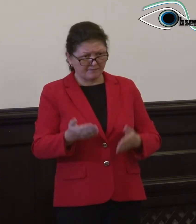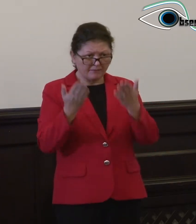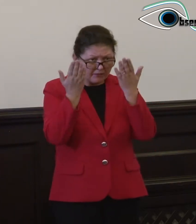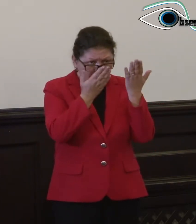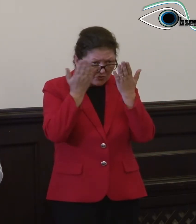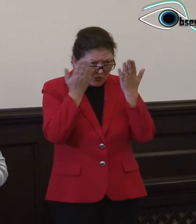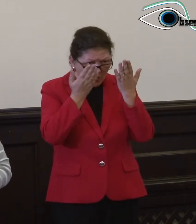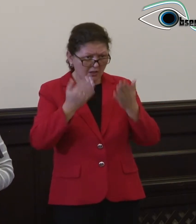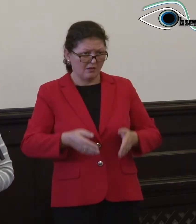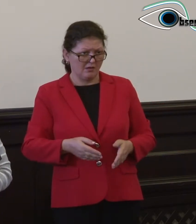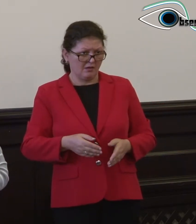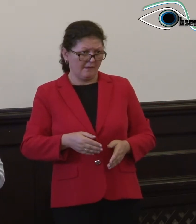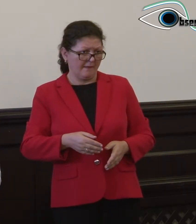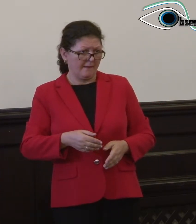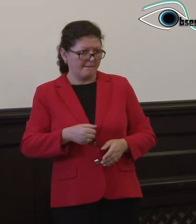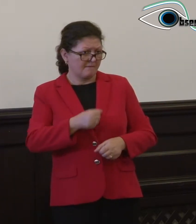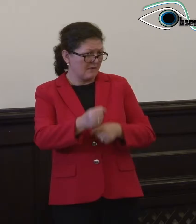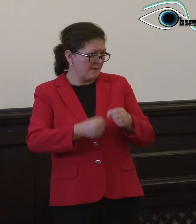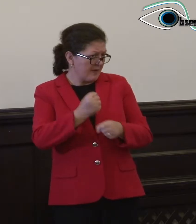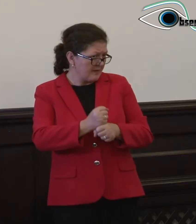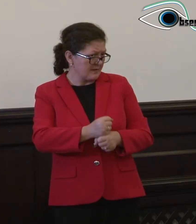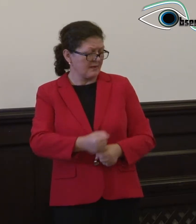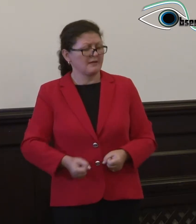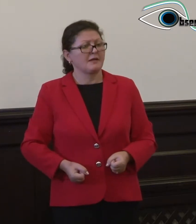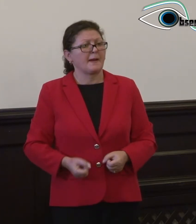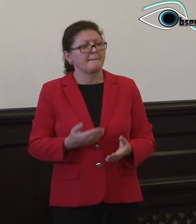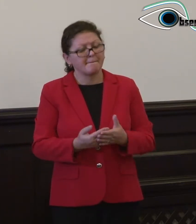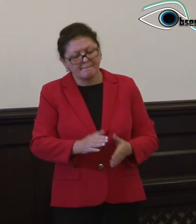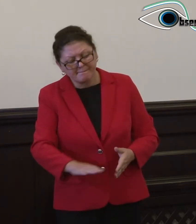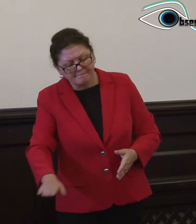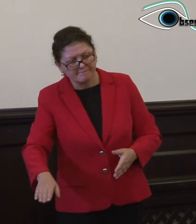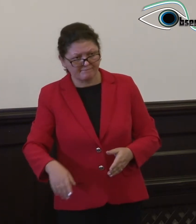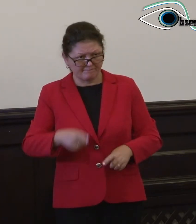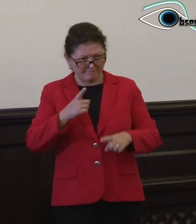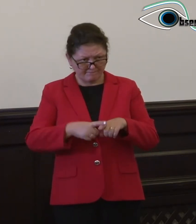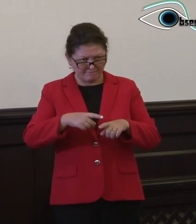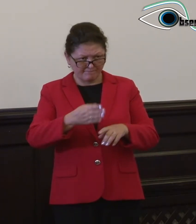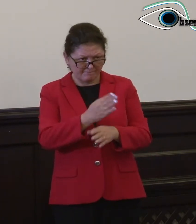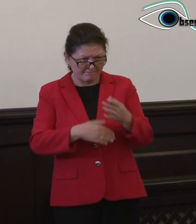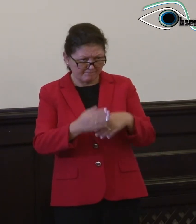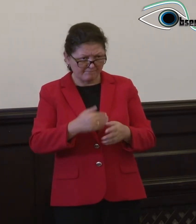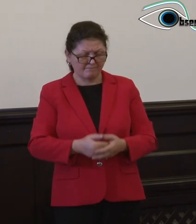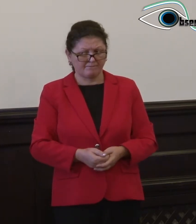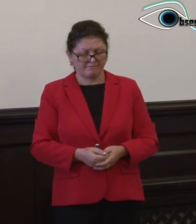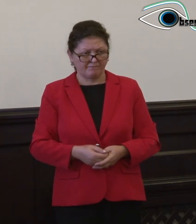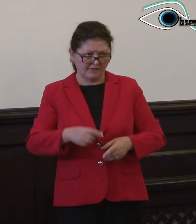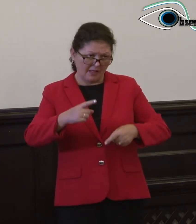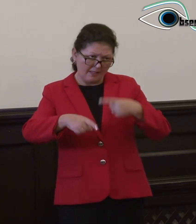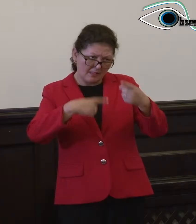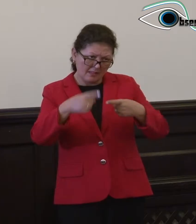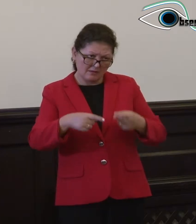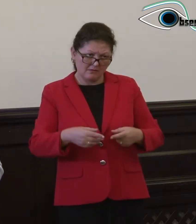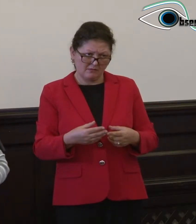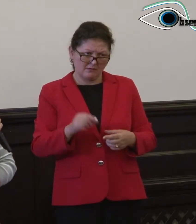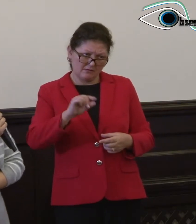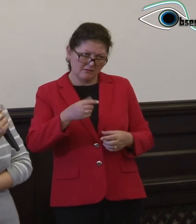și profesională a copiilor cu CES. După ce ne-am stăpânit câțiva ani de zile să